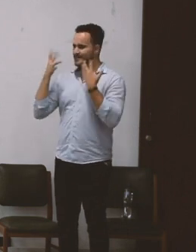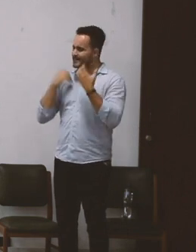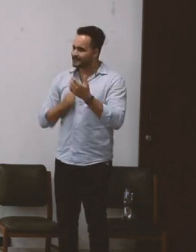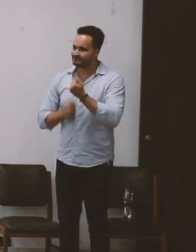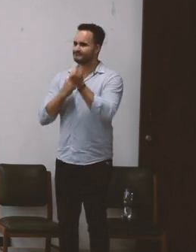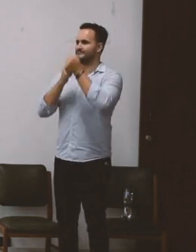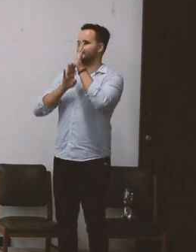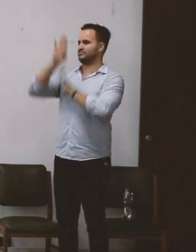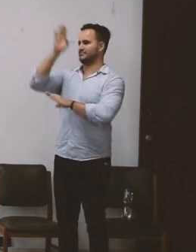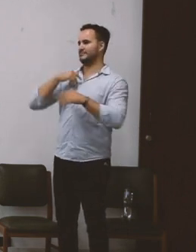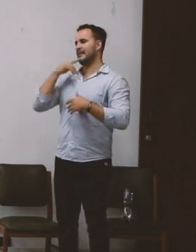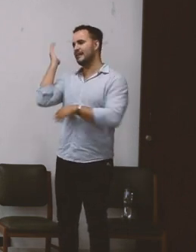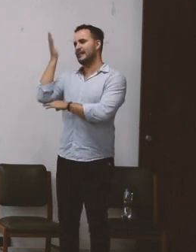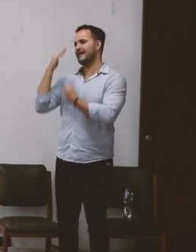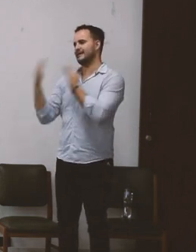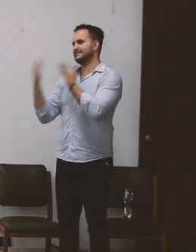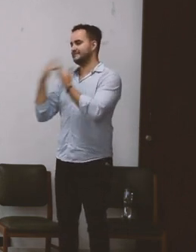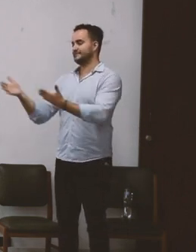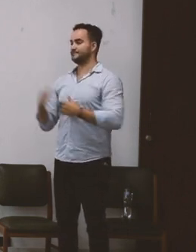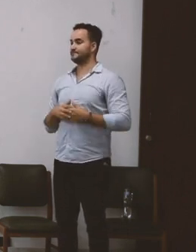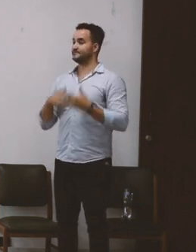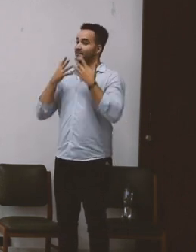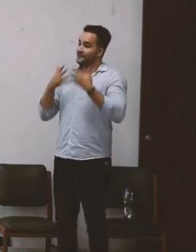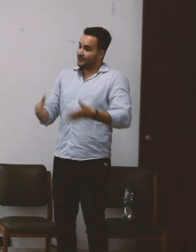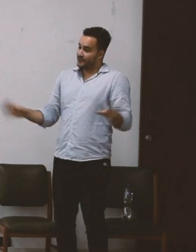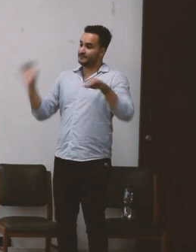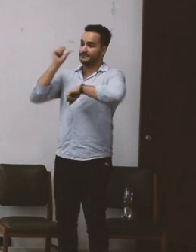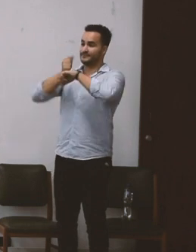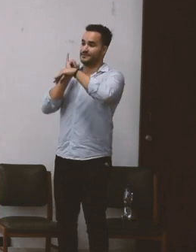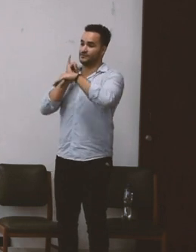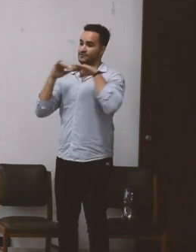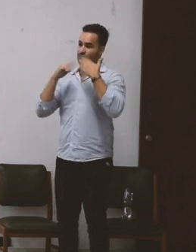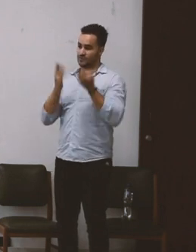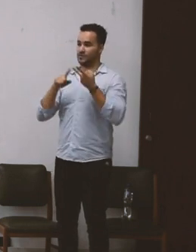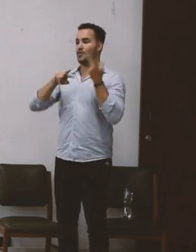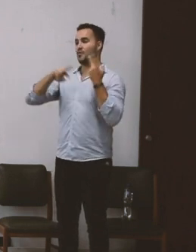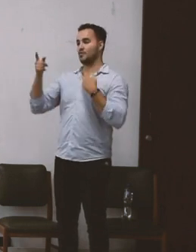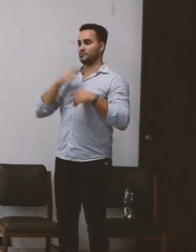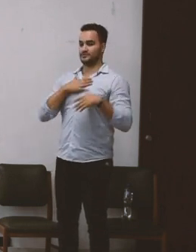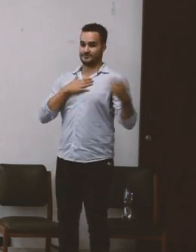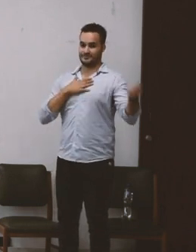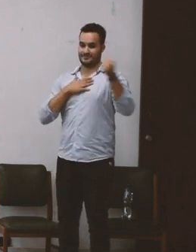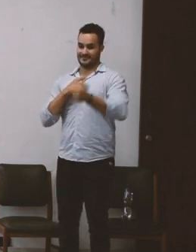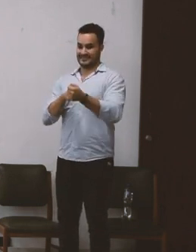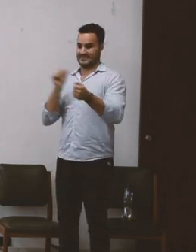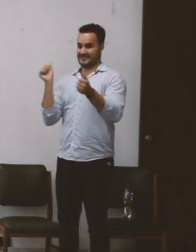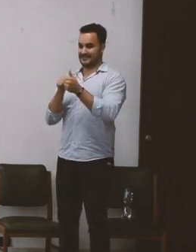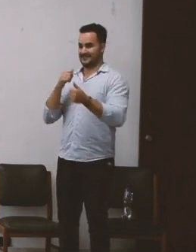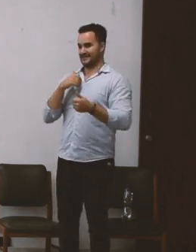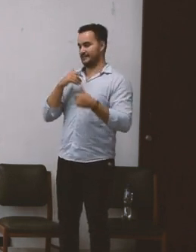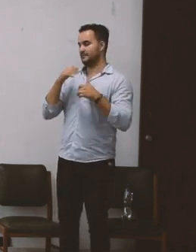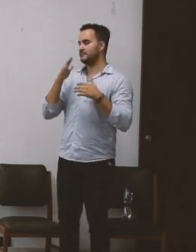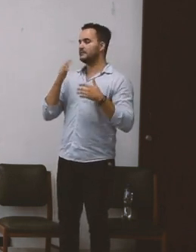del evento llegó cuando la directora de la escuela y el representante de Soriana firmaron un convenio para